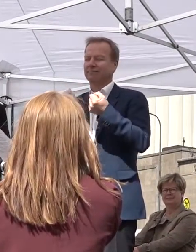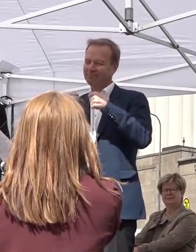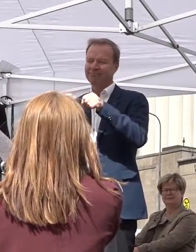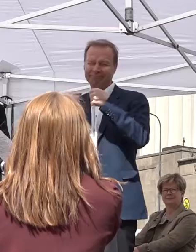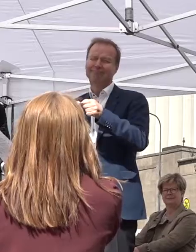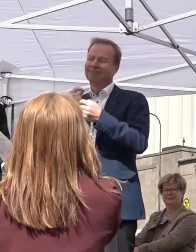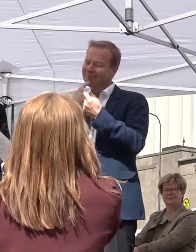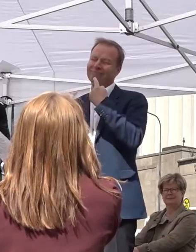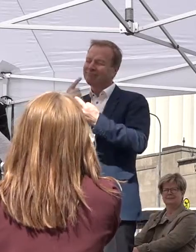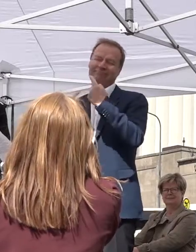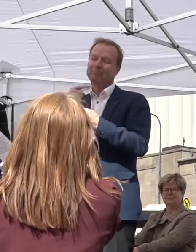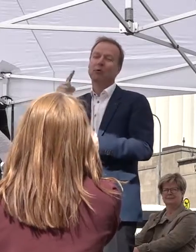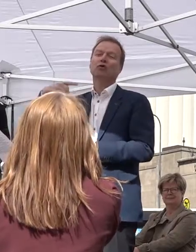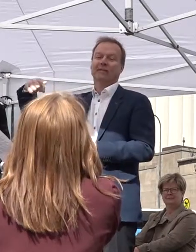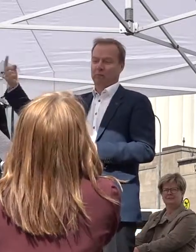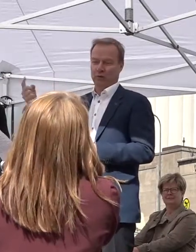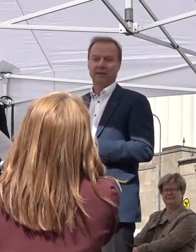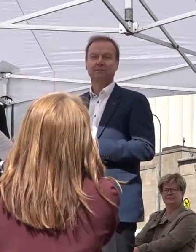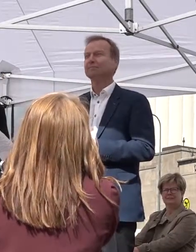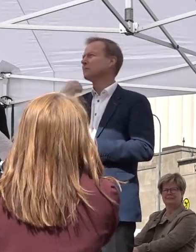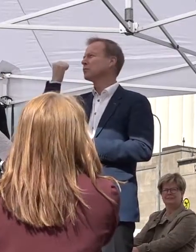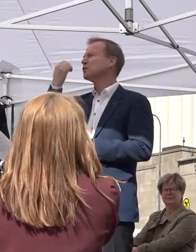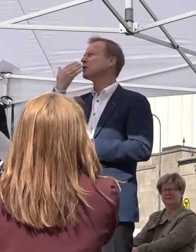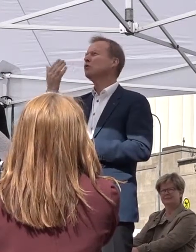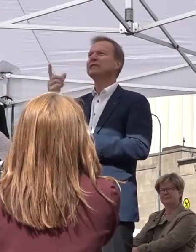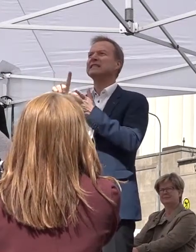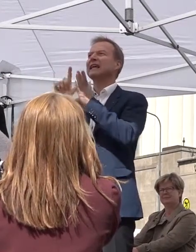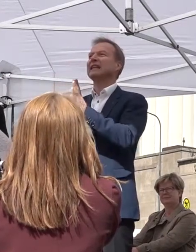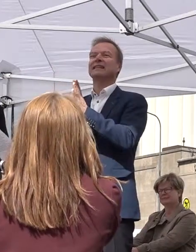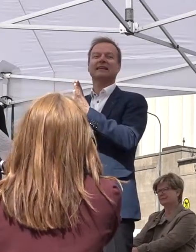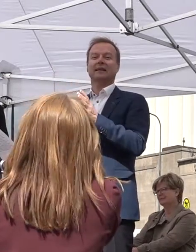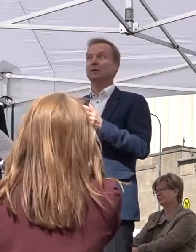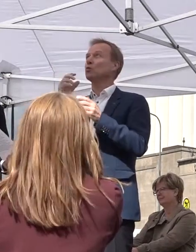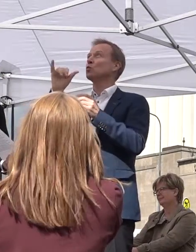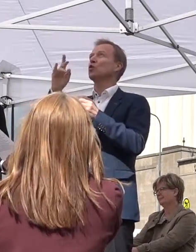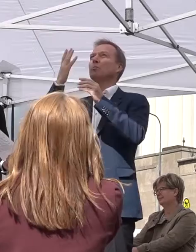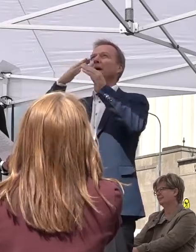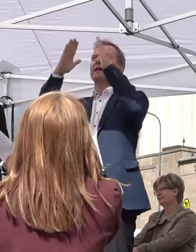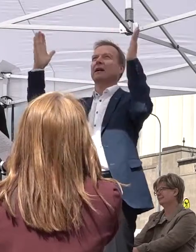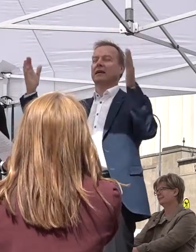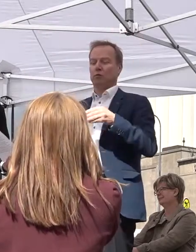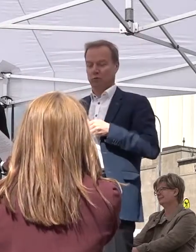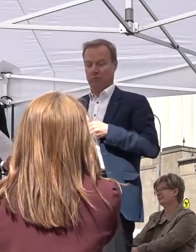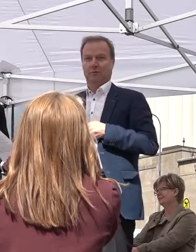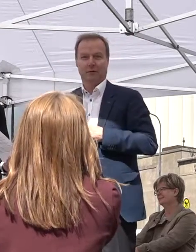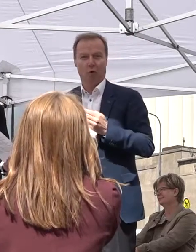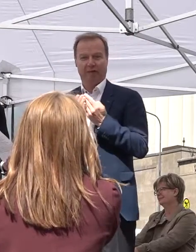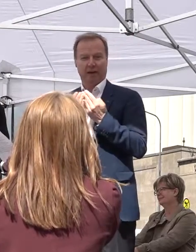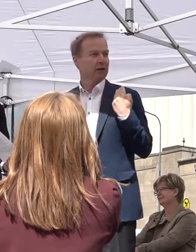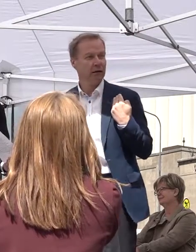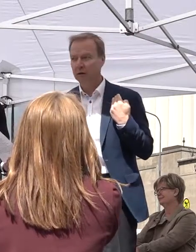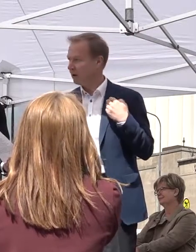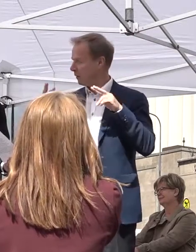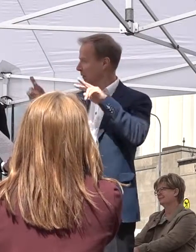saatiin päätökseen. Minä ja Liisa Kauppinen oltiin monta vuotta mukana neuvotteluprosessissa ja muistan edelleen hyvin sen hetken, kun